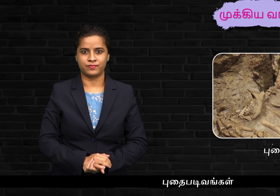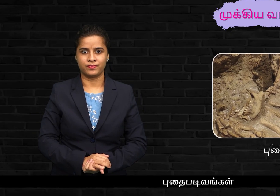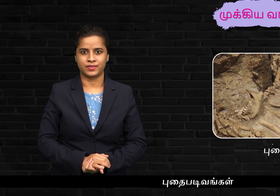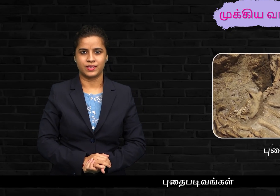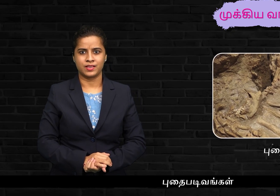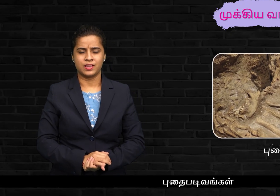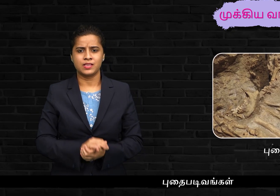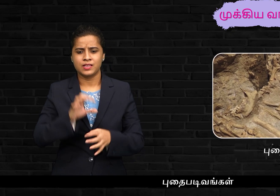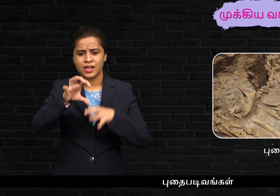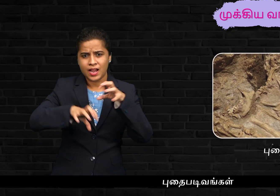புதைப்படிவங்கள்.